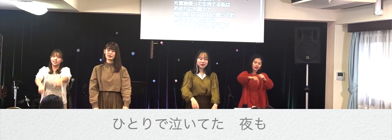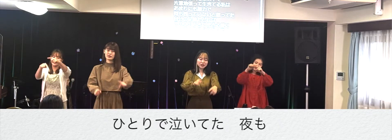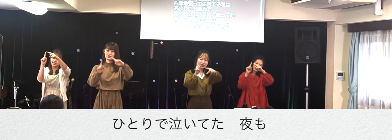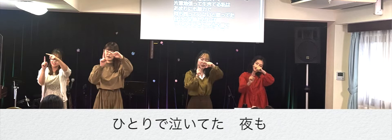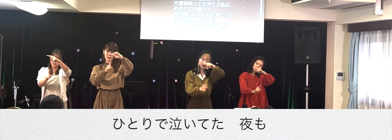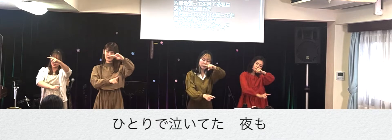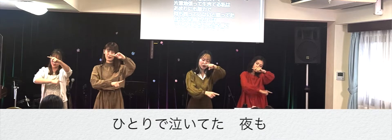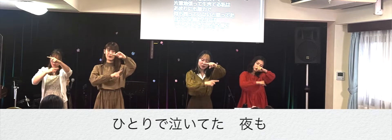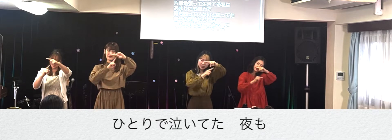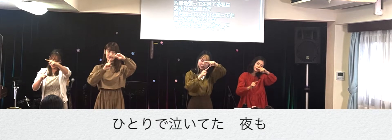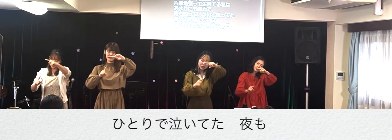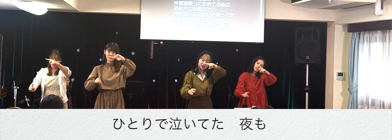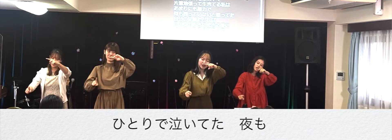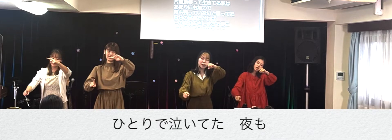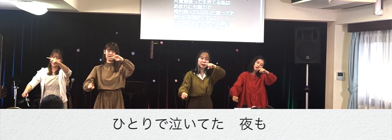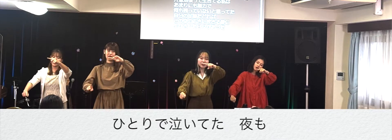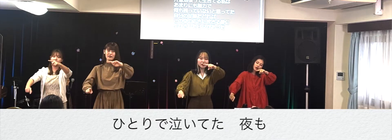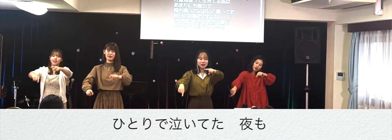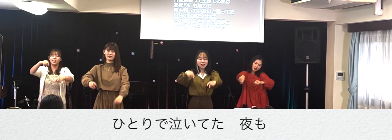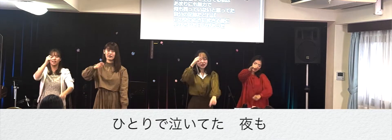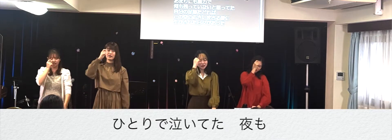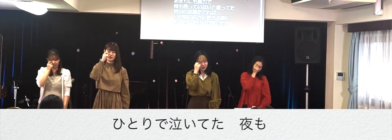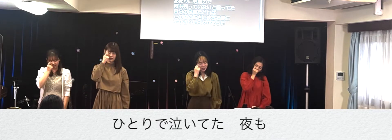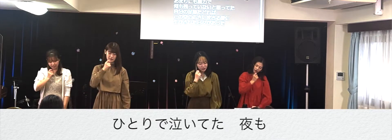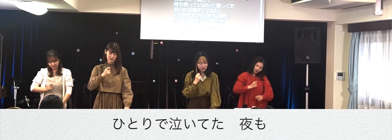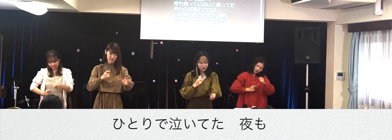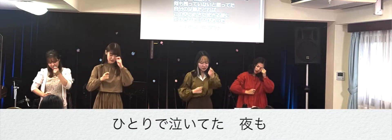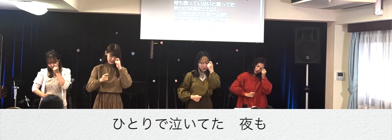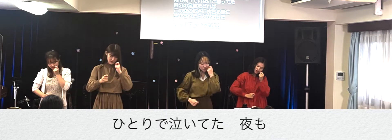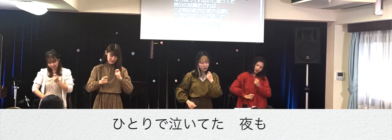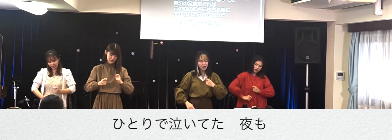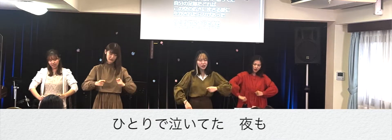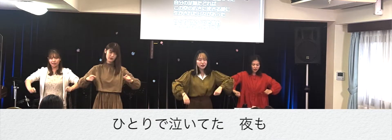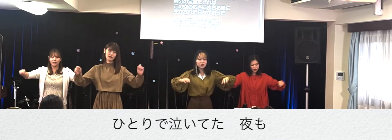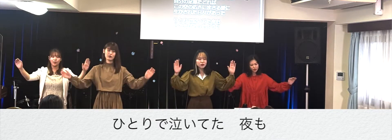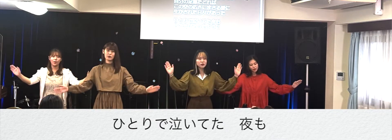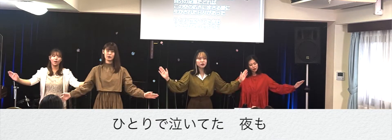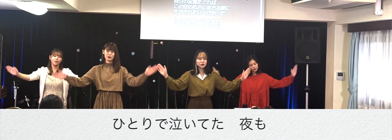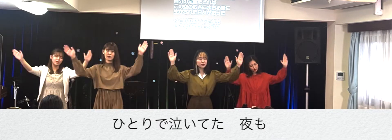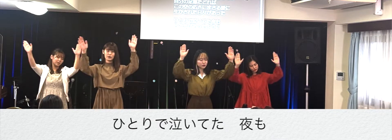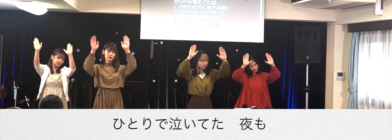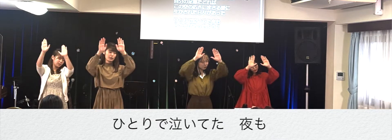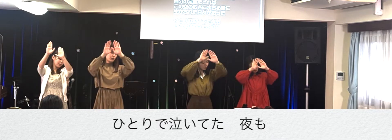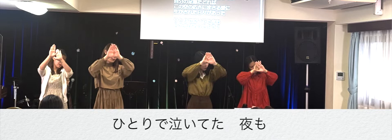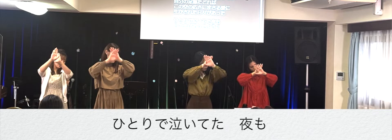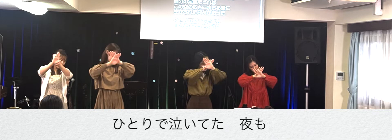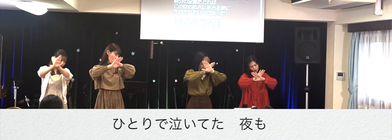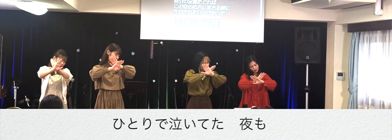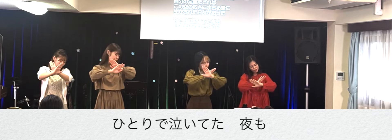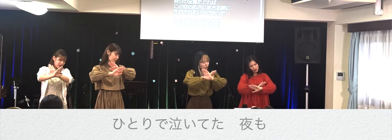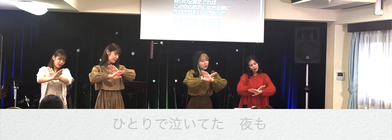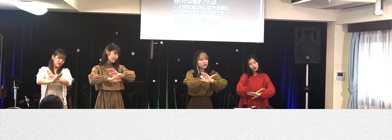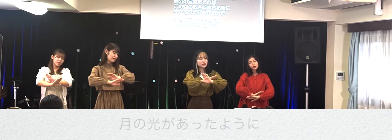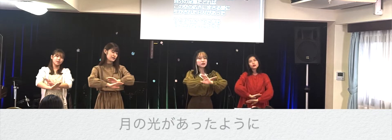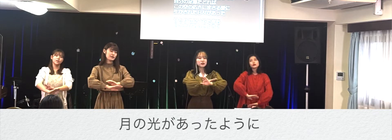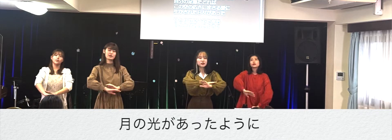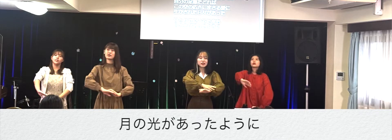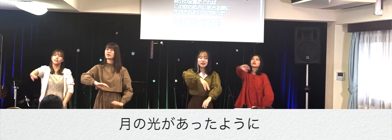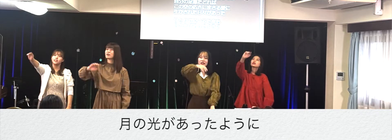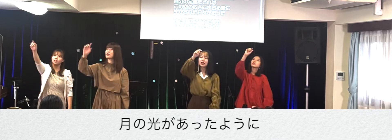一人で泣いてた夜も月の